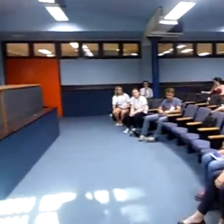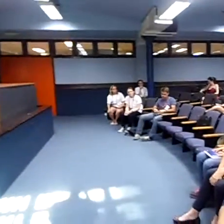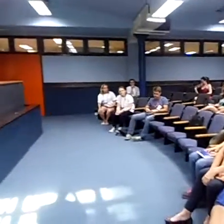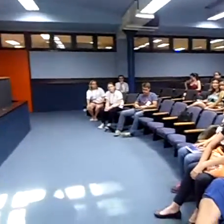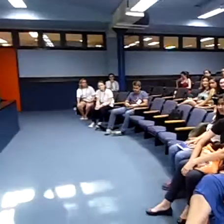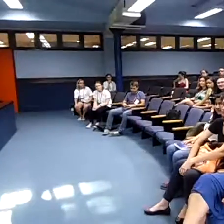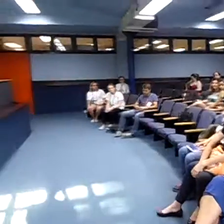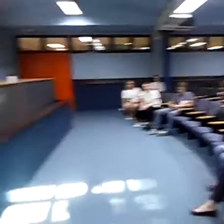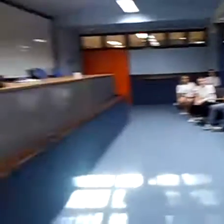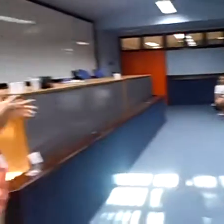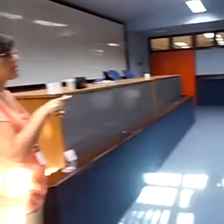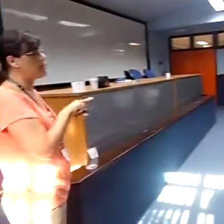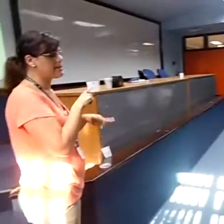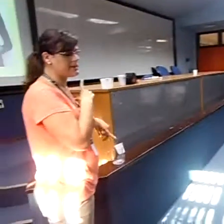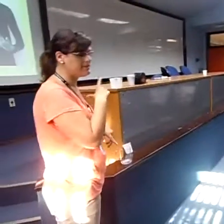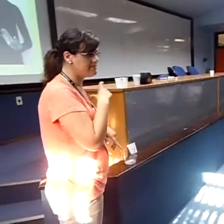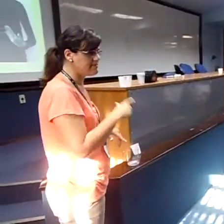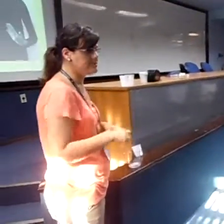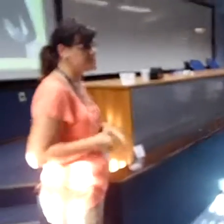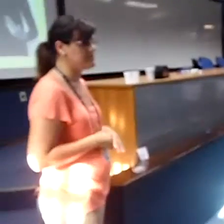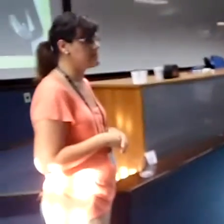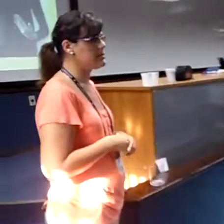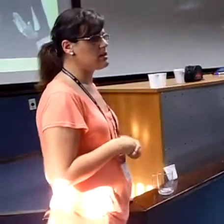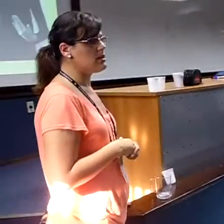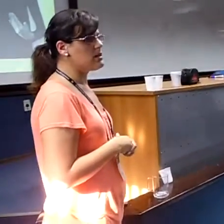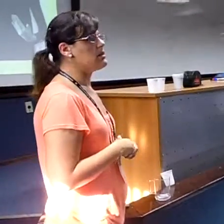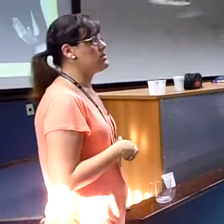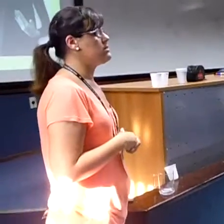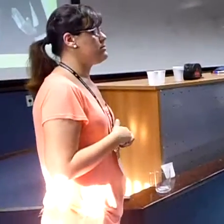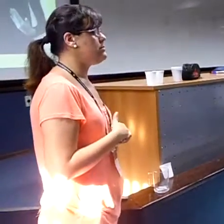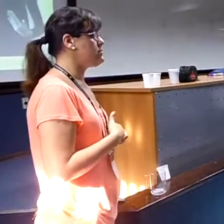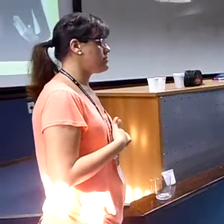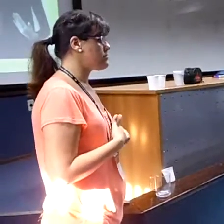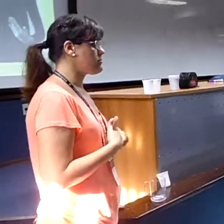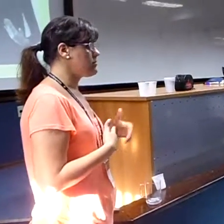também os dialetos, as variações regionais, da mesma forma que o português tem.